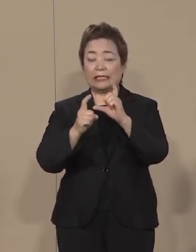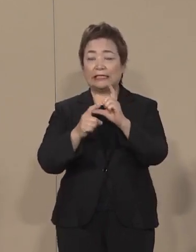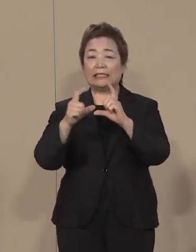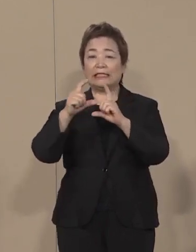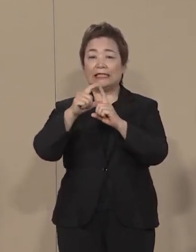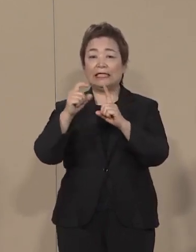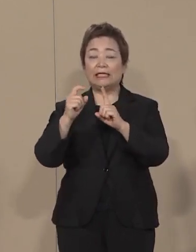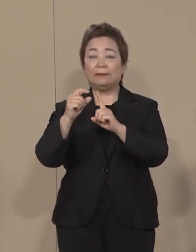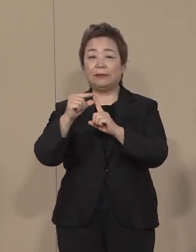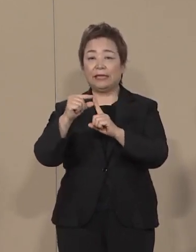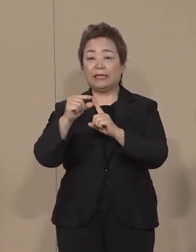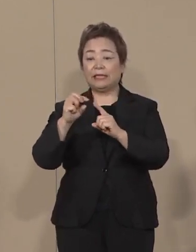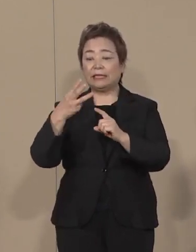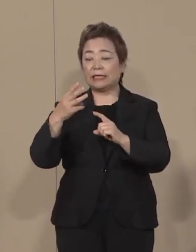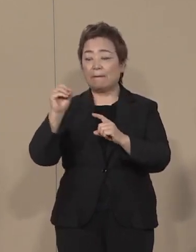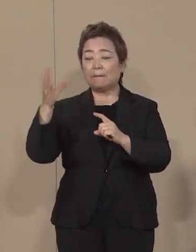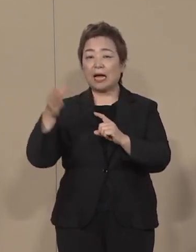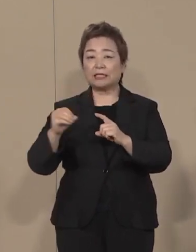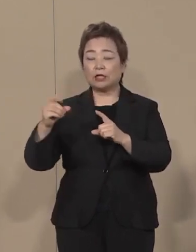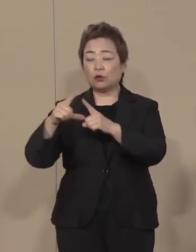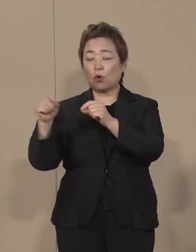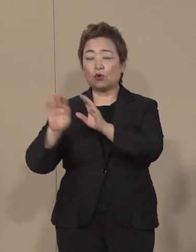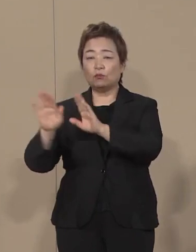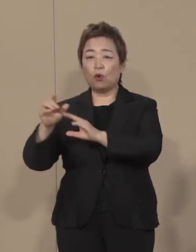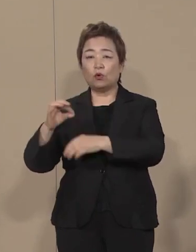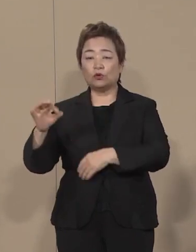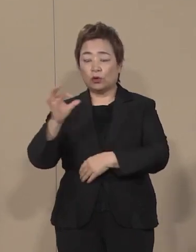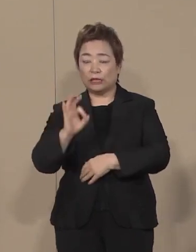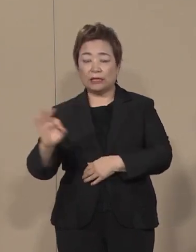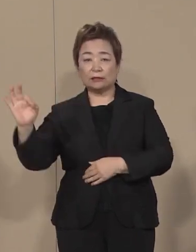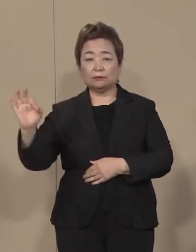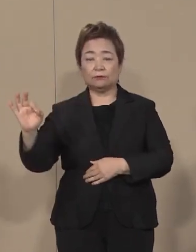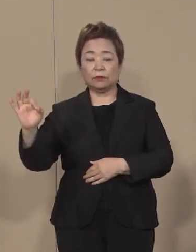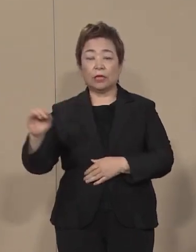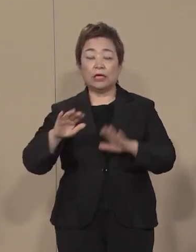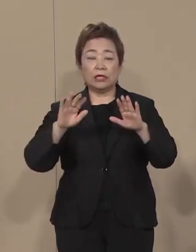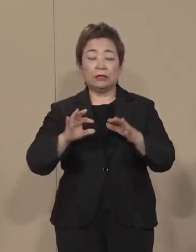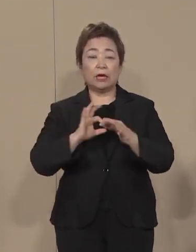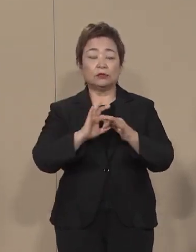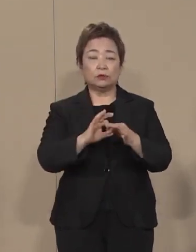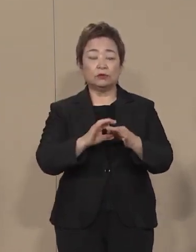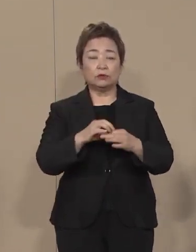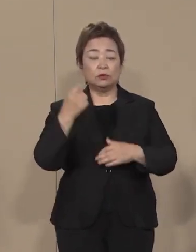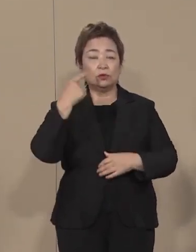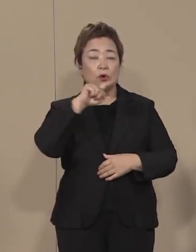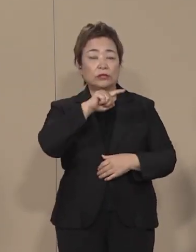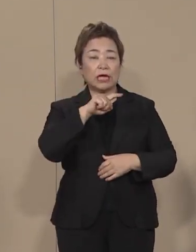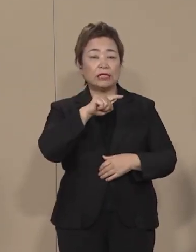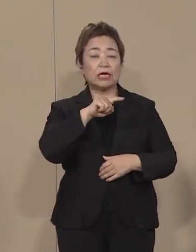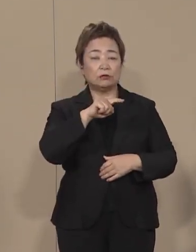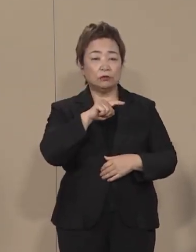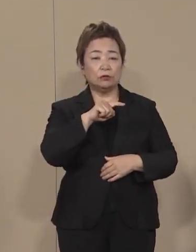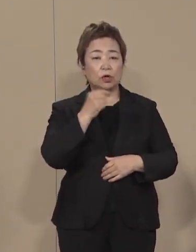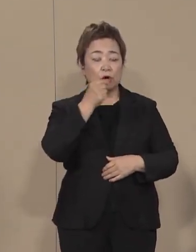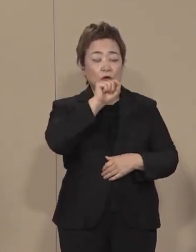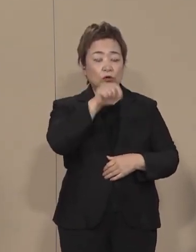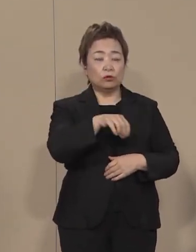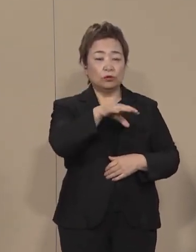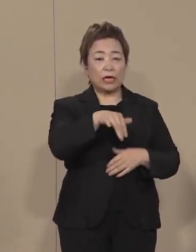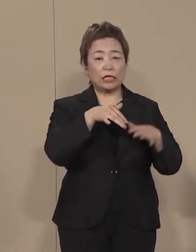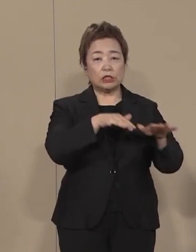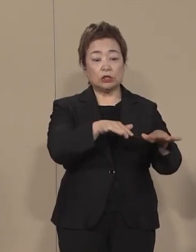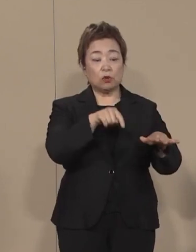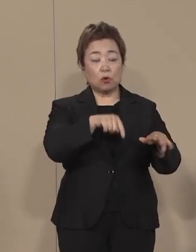についてご説明させていただきます今なお続くロシアによるウクライナ侵攻これは